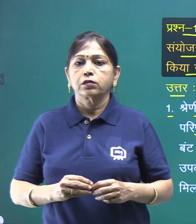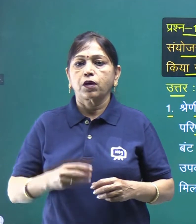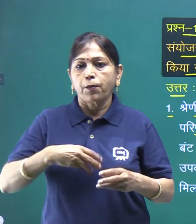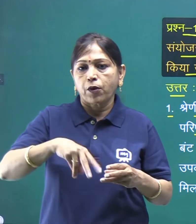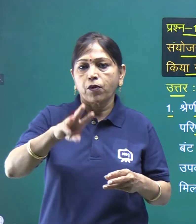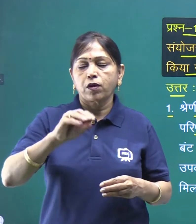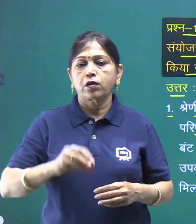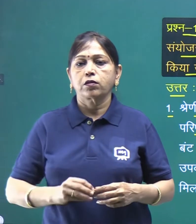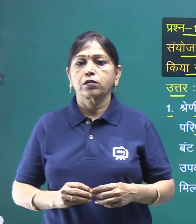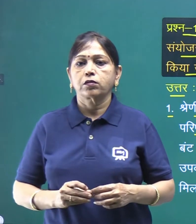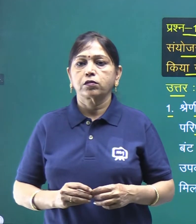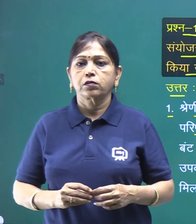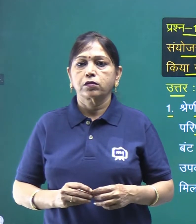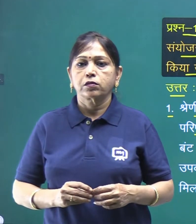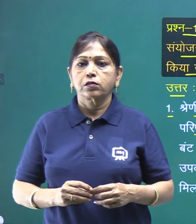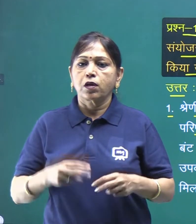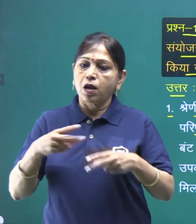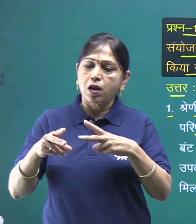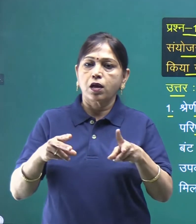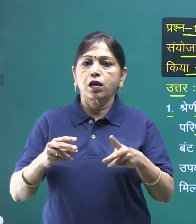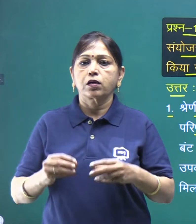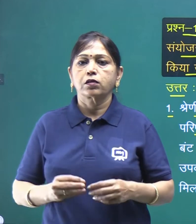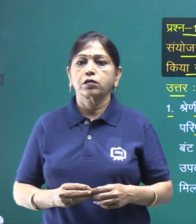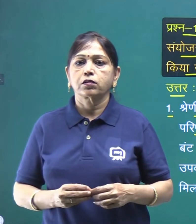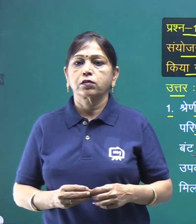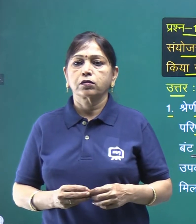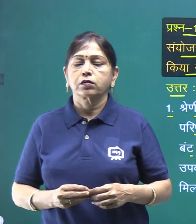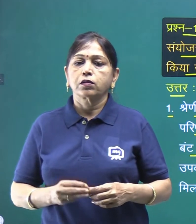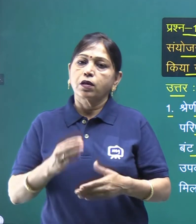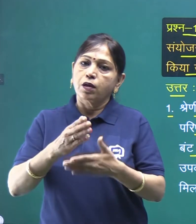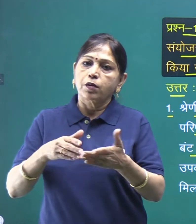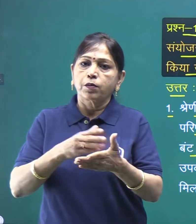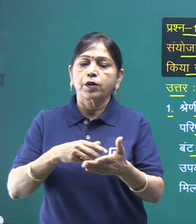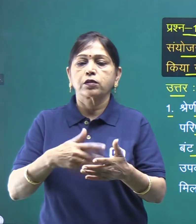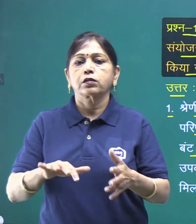प्रवाह अलग अलग बढ़ जाता है